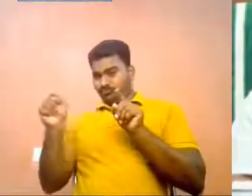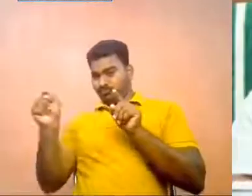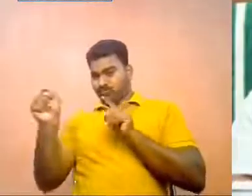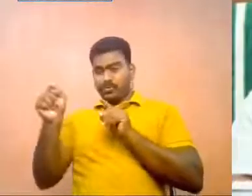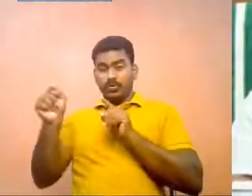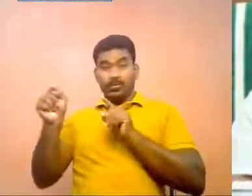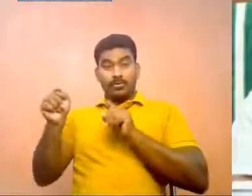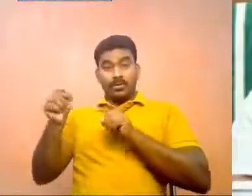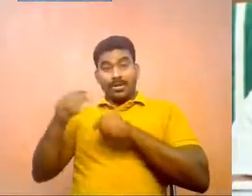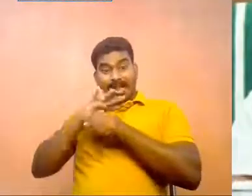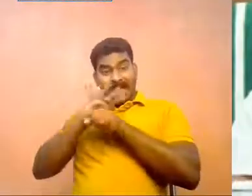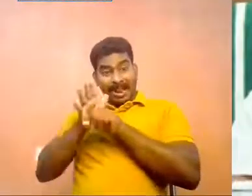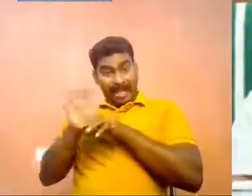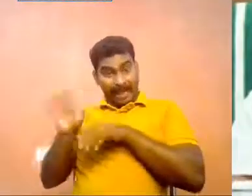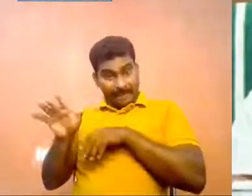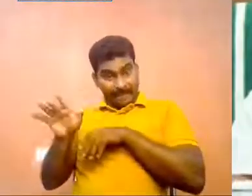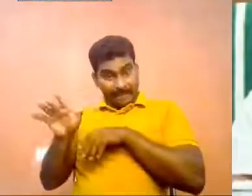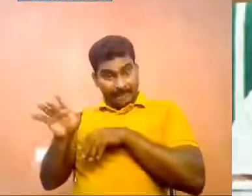പ്രത്യേകിച്ച്